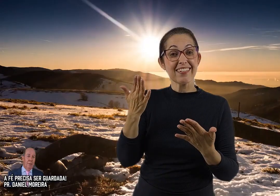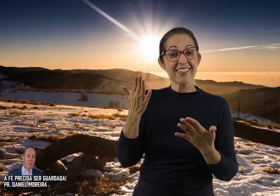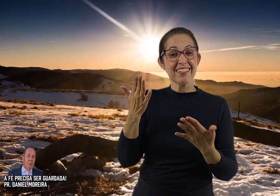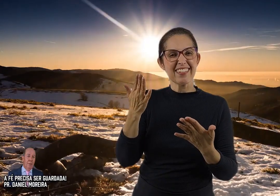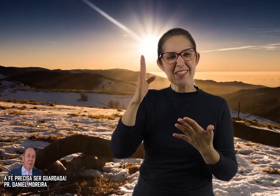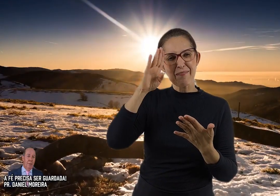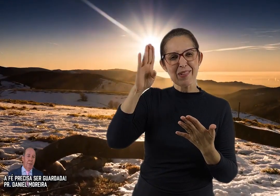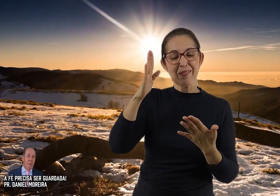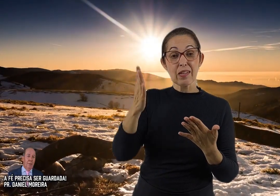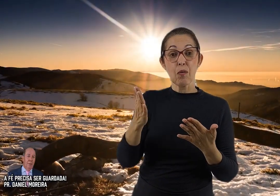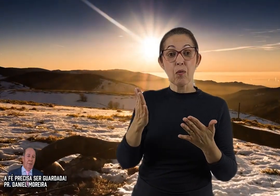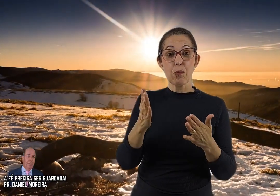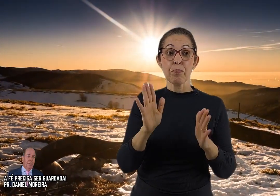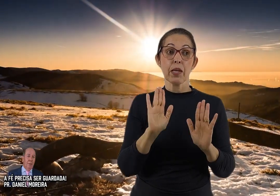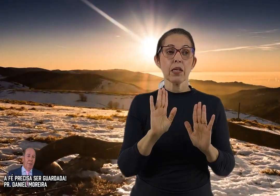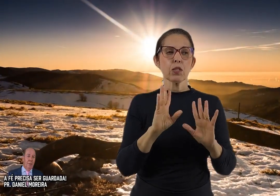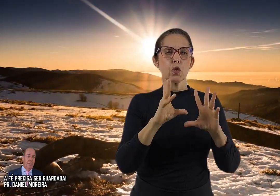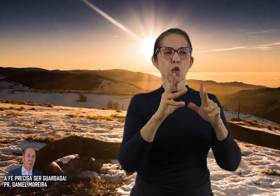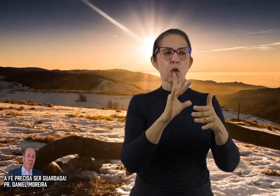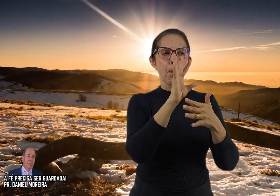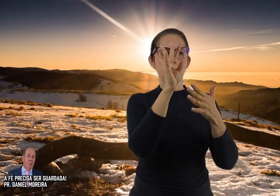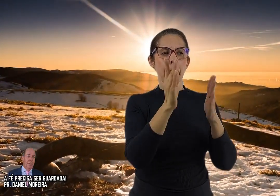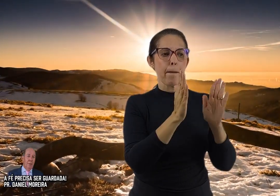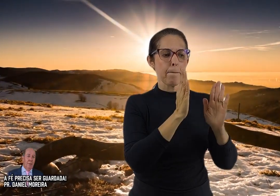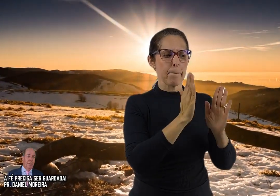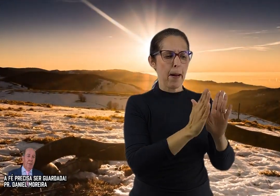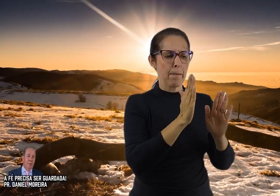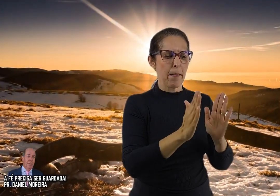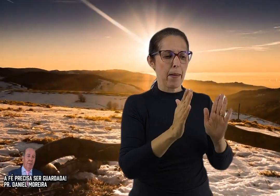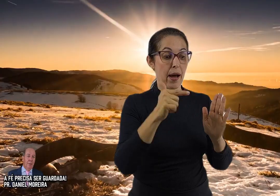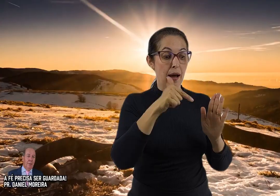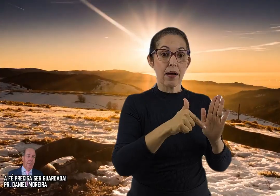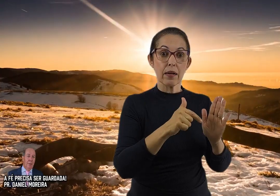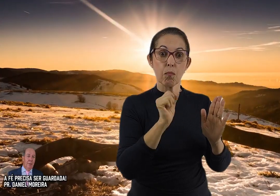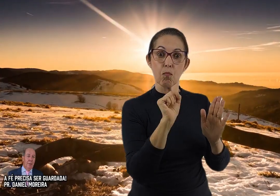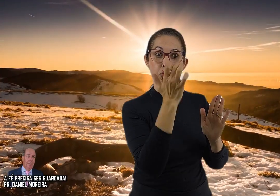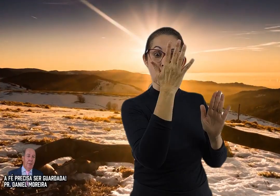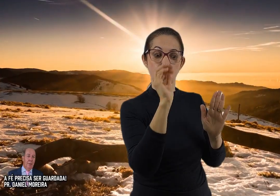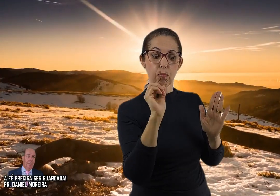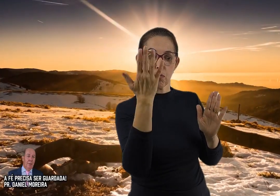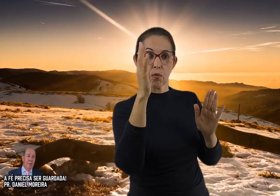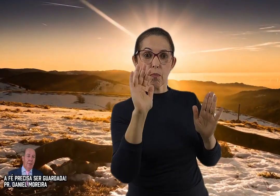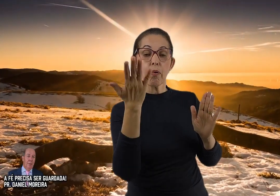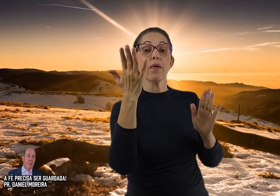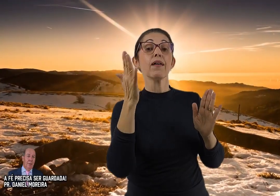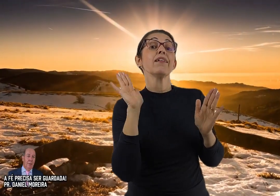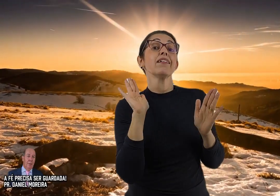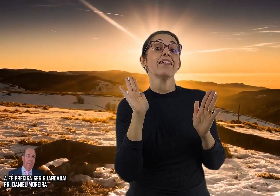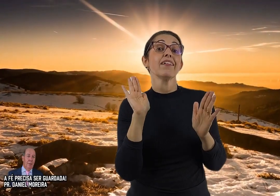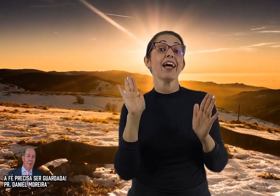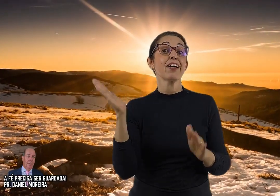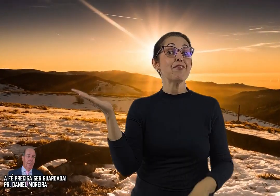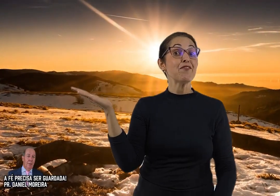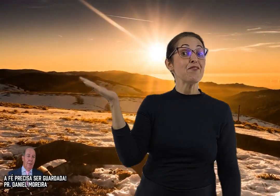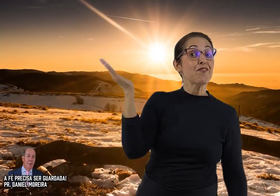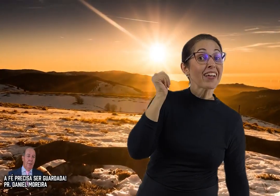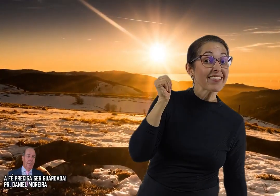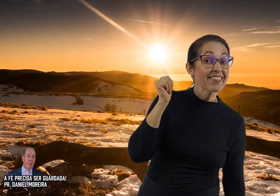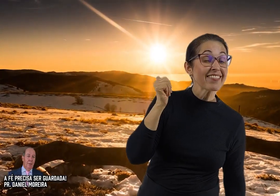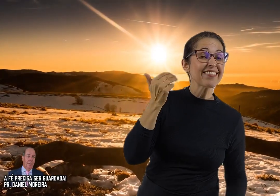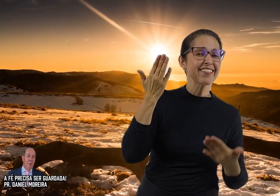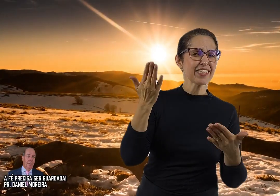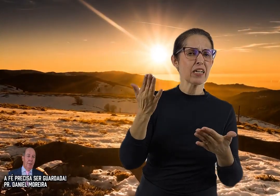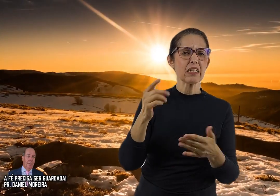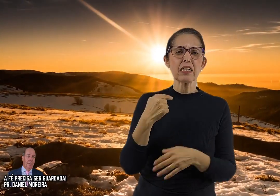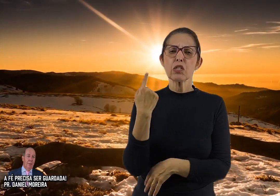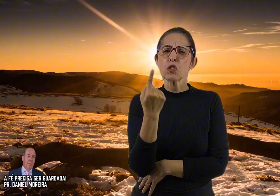proféticos, já preguei aqui em Castanheira, todos eles estão dentro do vem. E eu pergunto: quanto